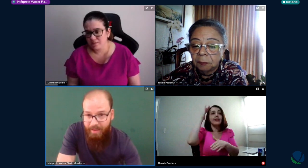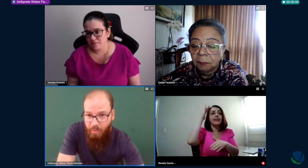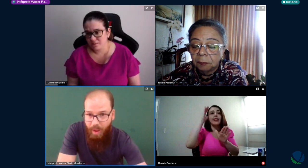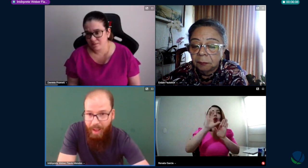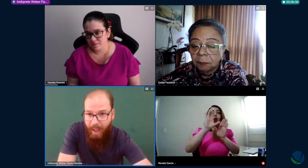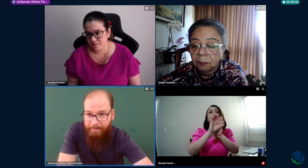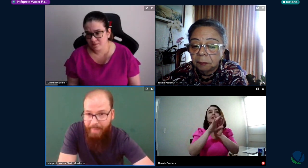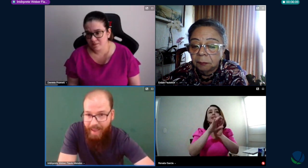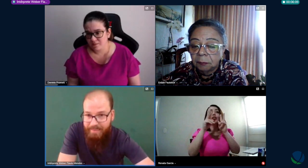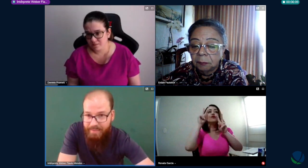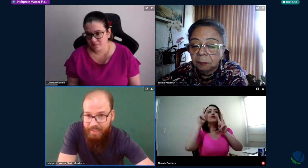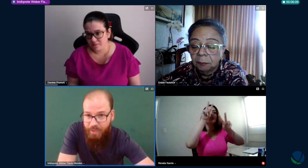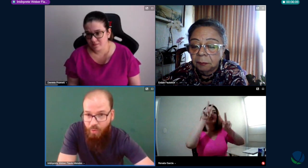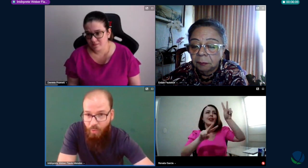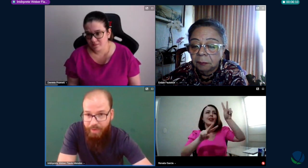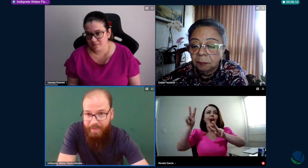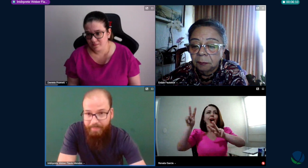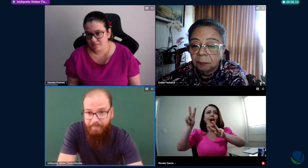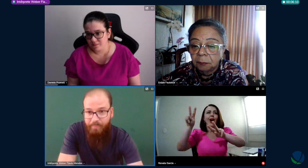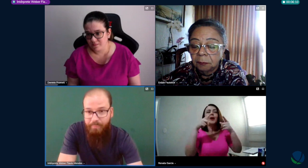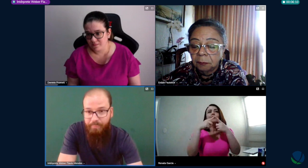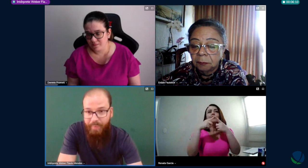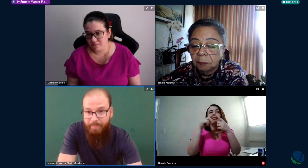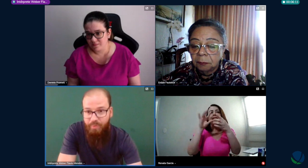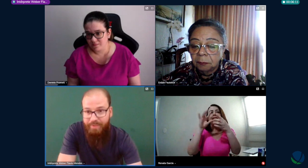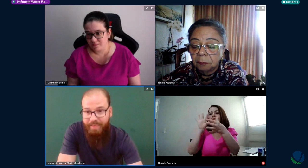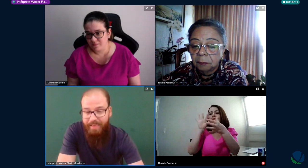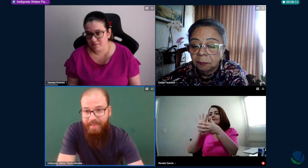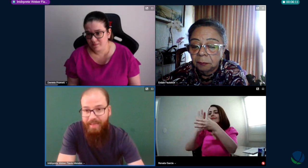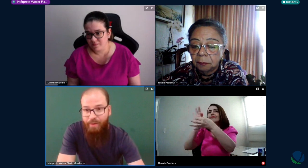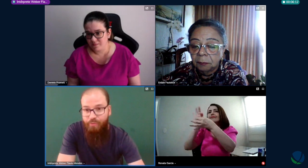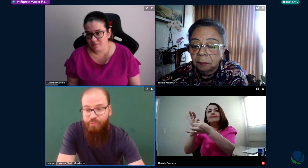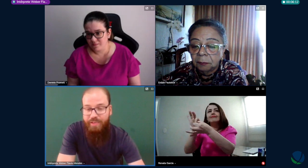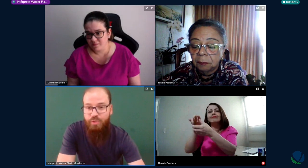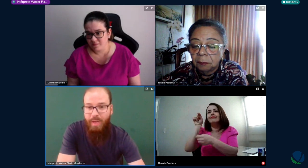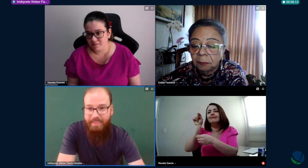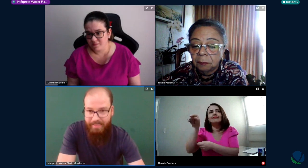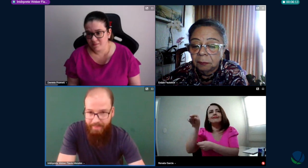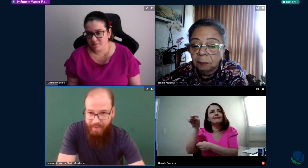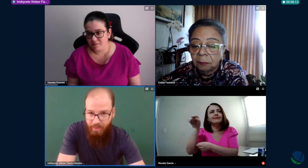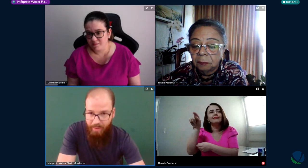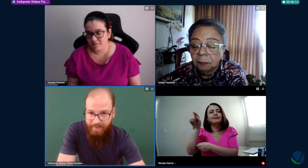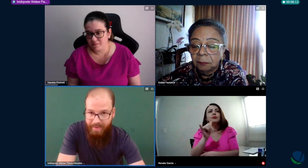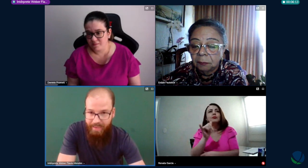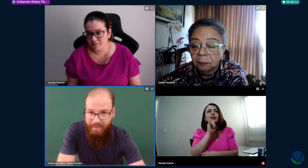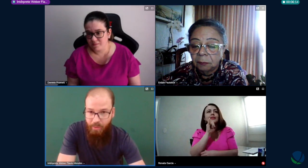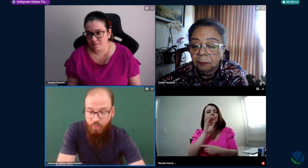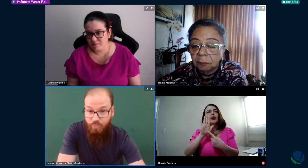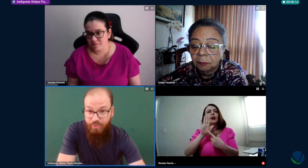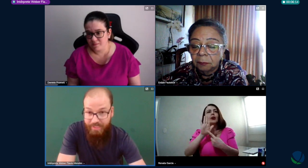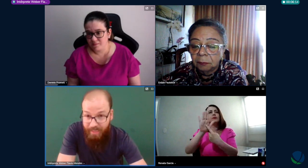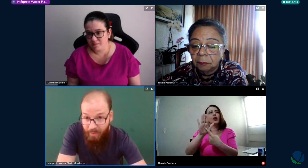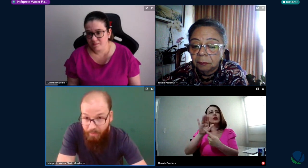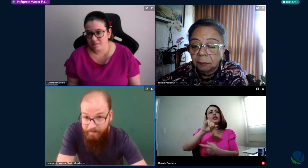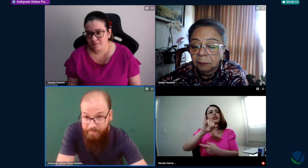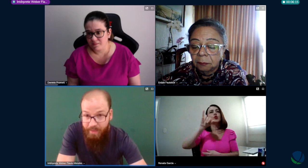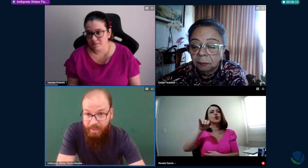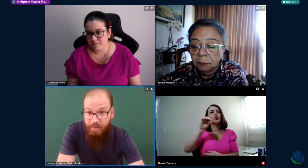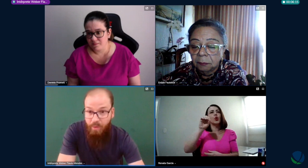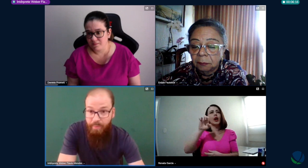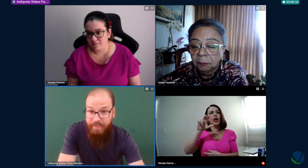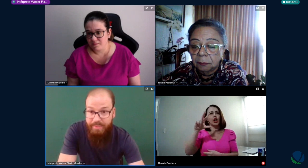a gente tem então a base icônica para poder visualizar melhor a maneira, o